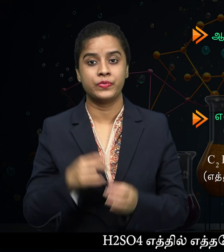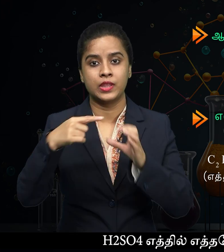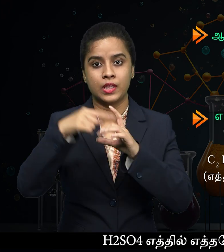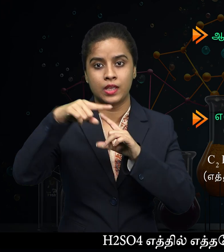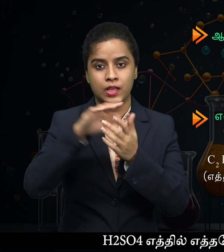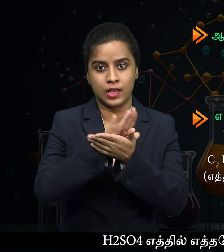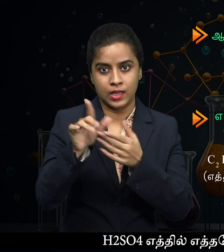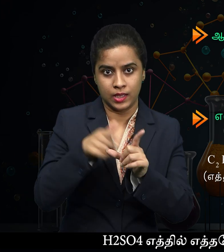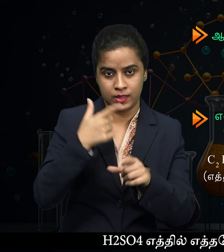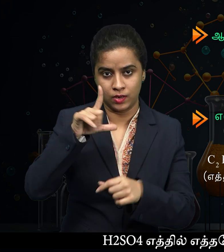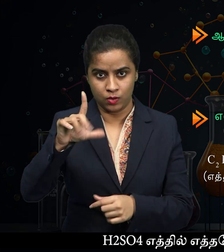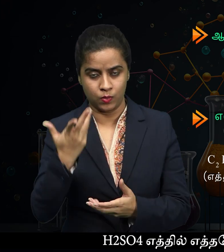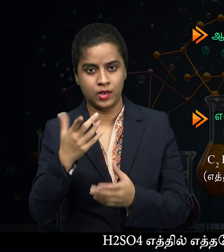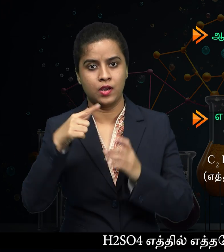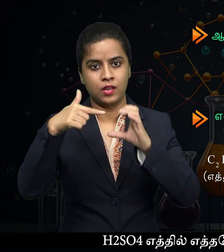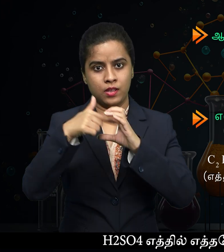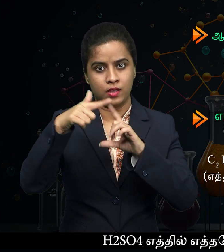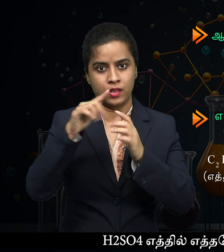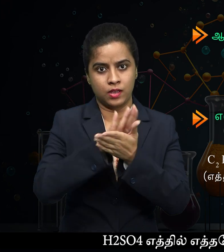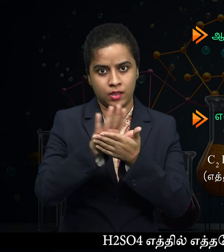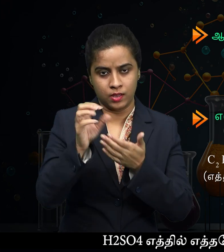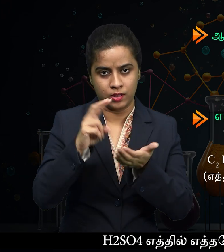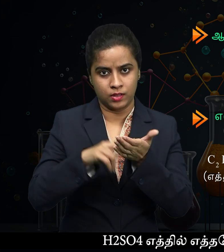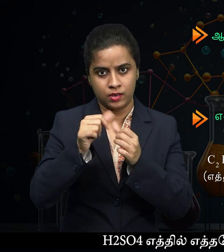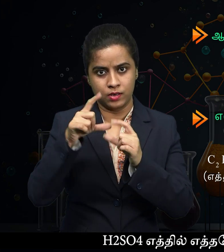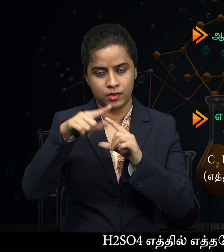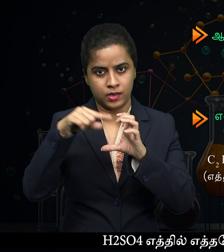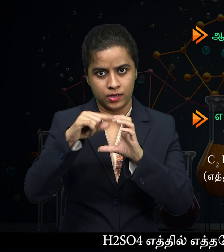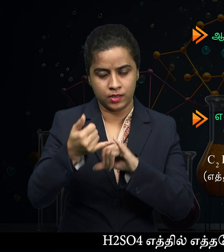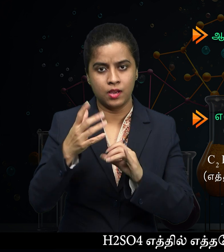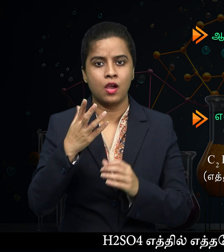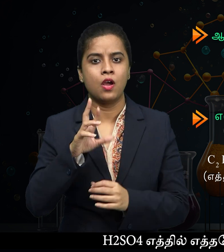H2SO4 இல் எத்தில் எத்தனோயேட்டை உருவாக்குகிறது.